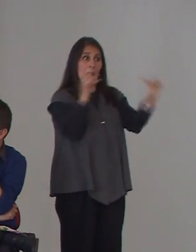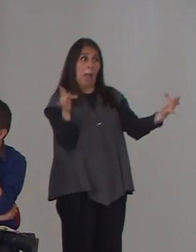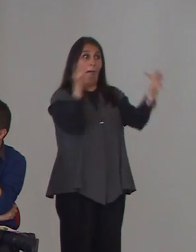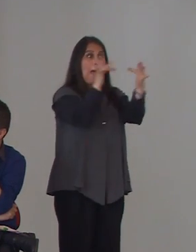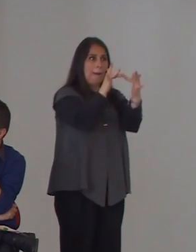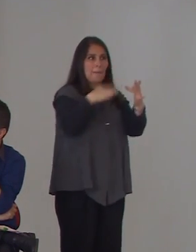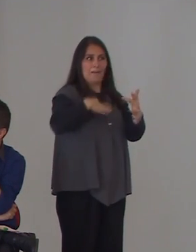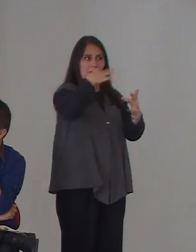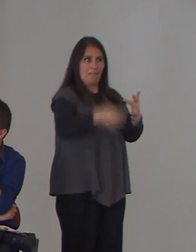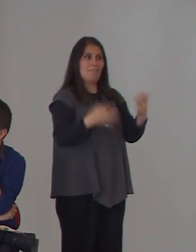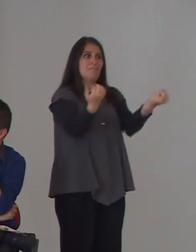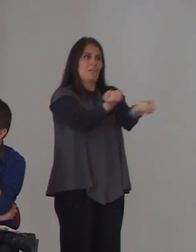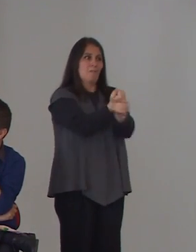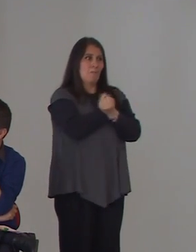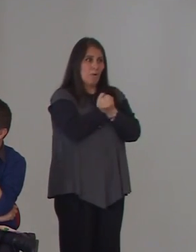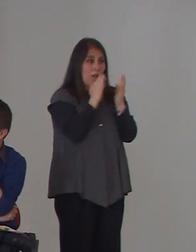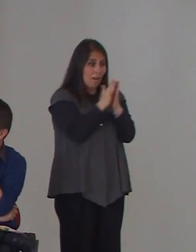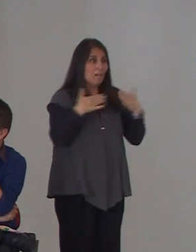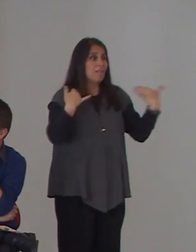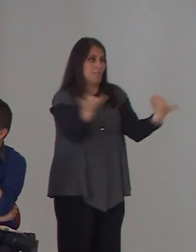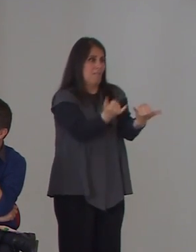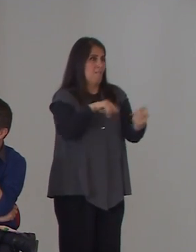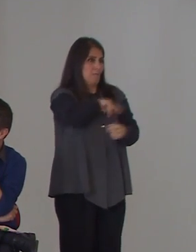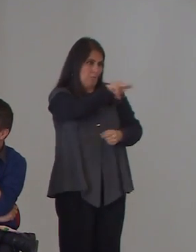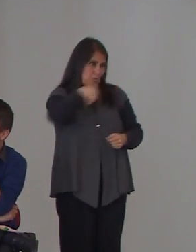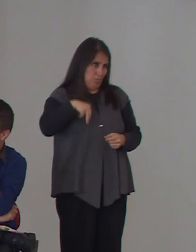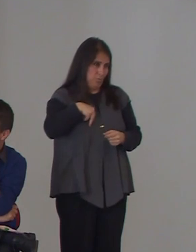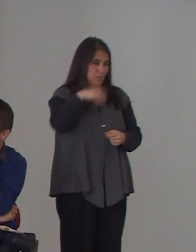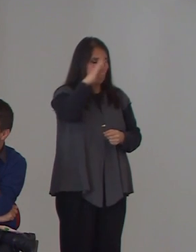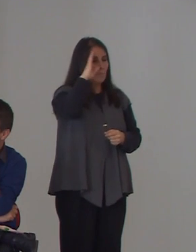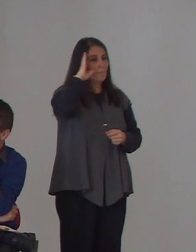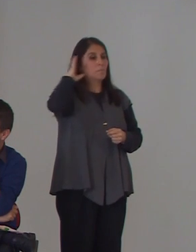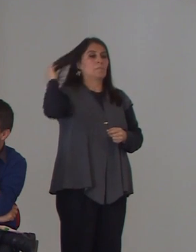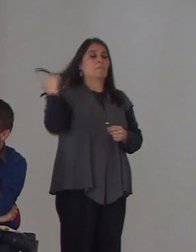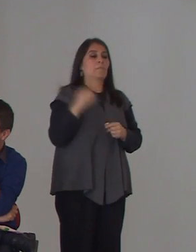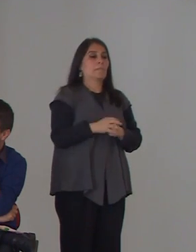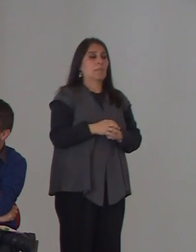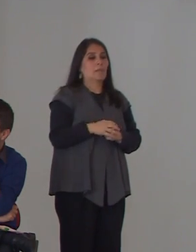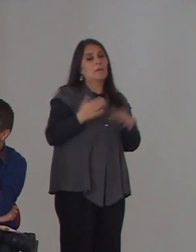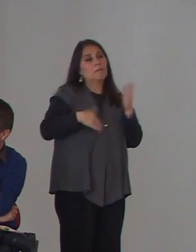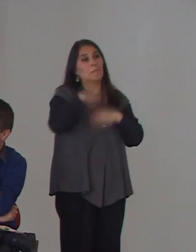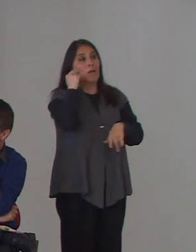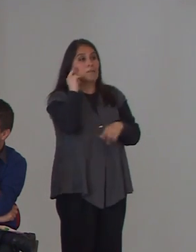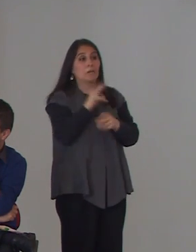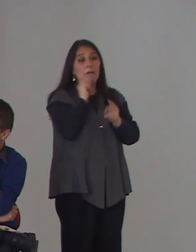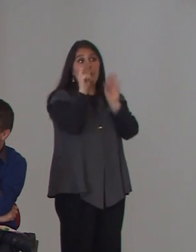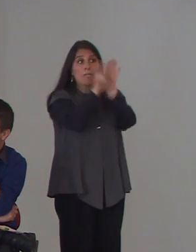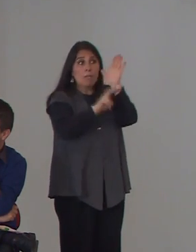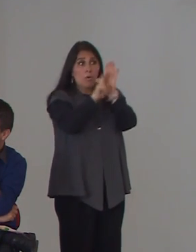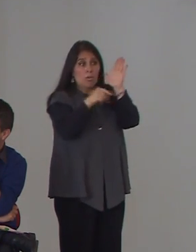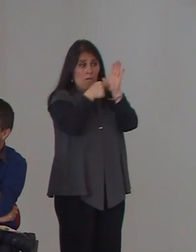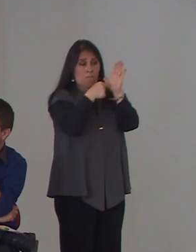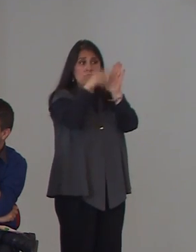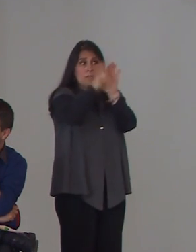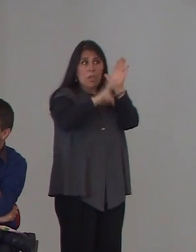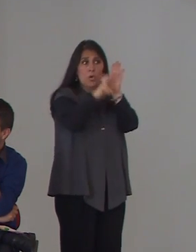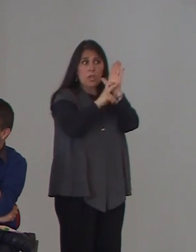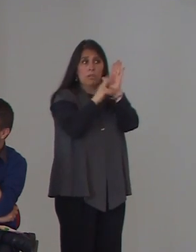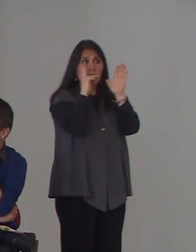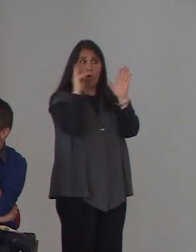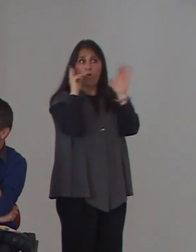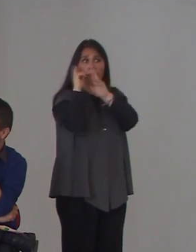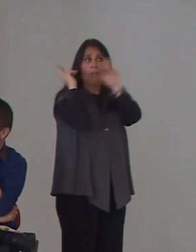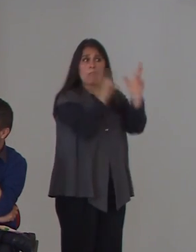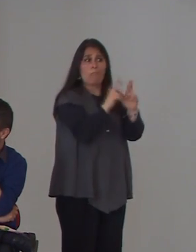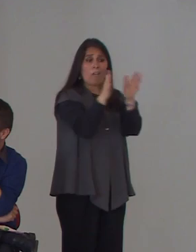ética, al amor de nuestros niños, ¿no? Digamos, a una teoría y a un engranaje que sigue desconociendo pues, la realidad de aquí de nuestra